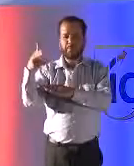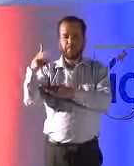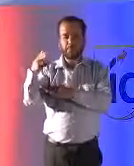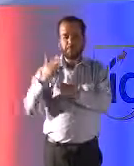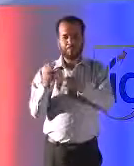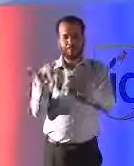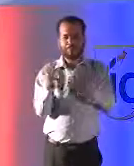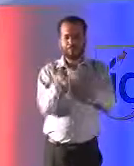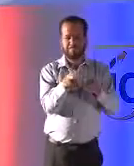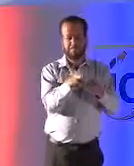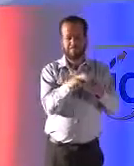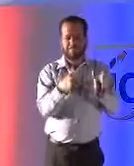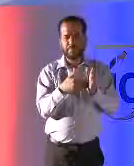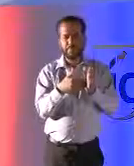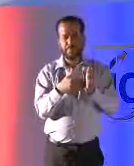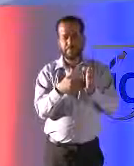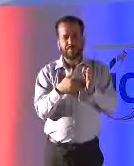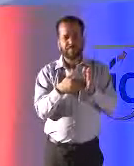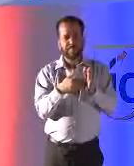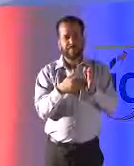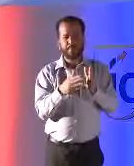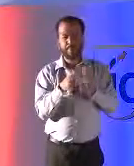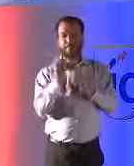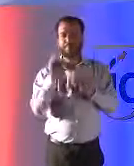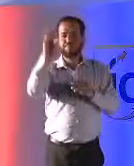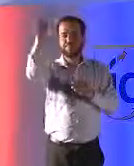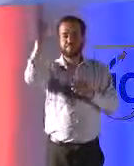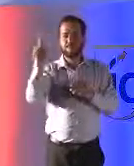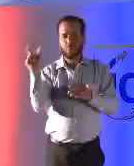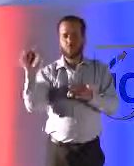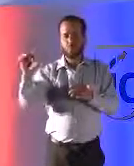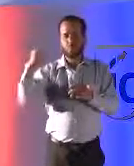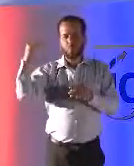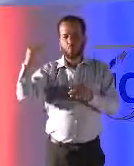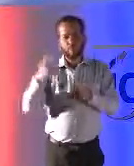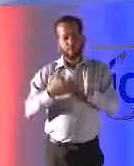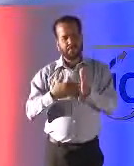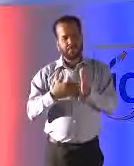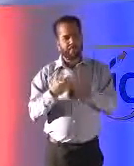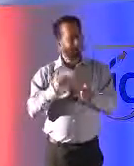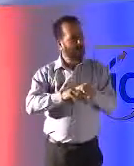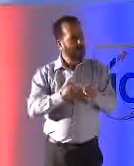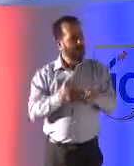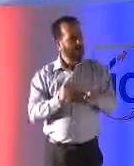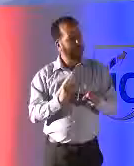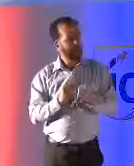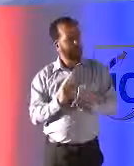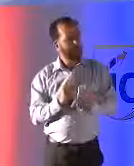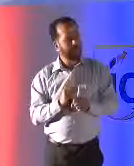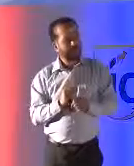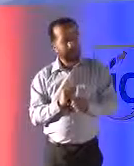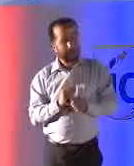هي كانت تسلط الضوء على التقنيات التي يستخدمها نوح. Again, I'm just going to pick